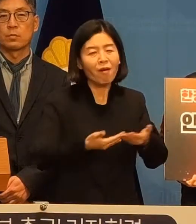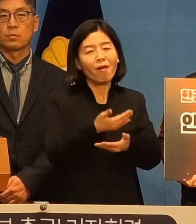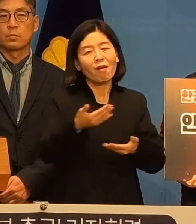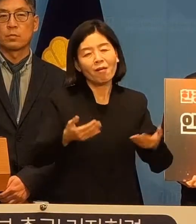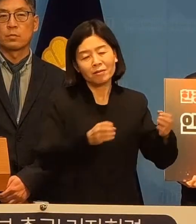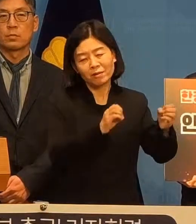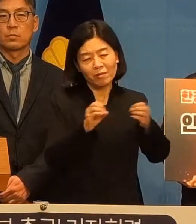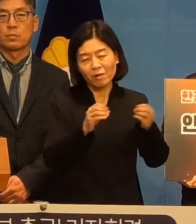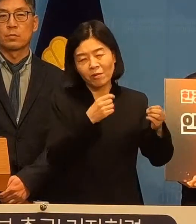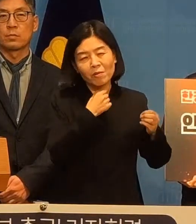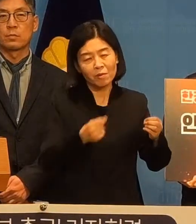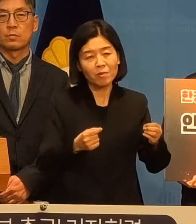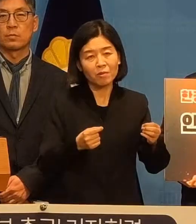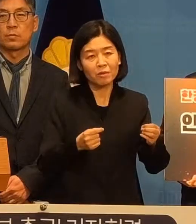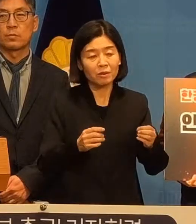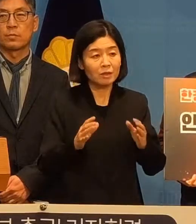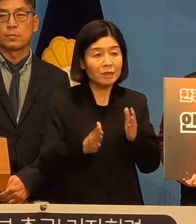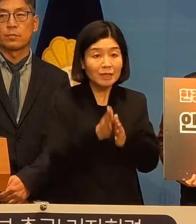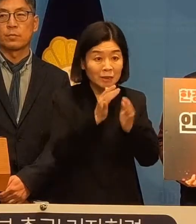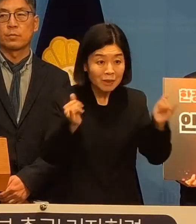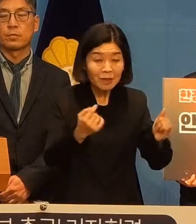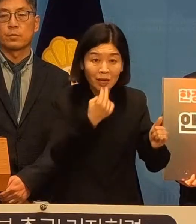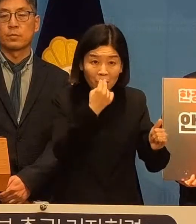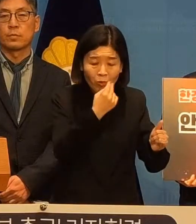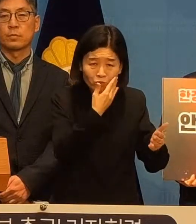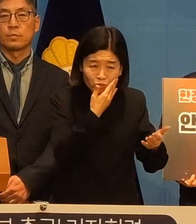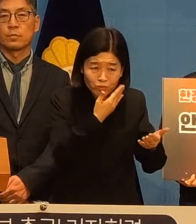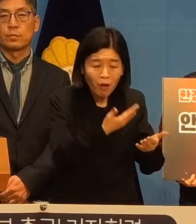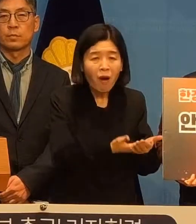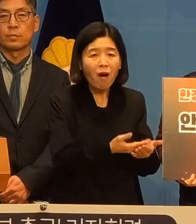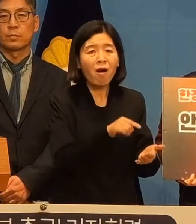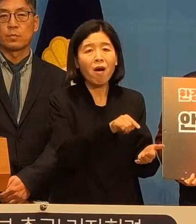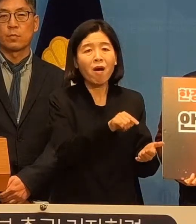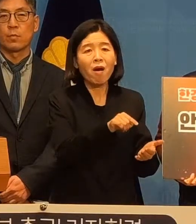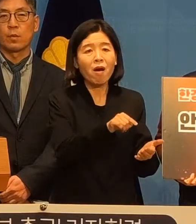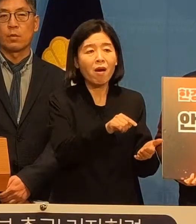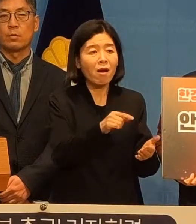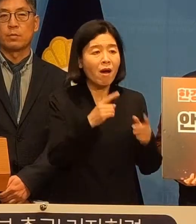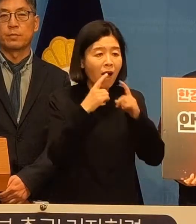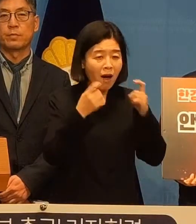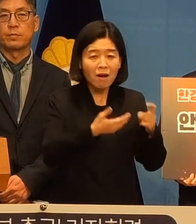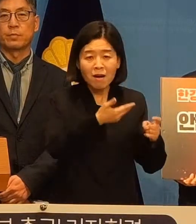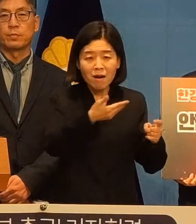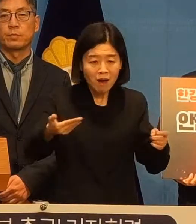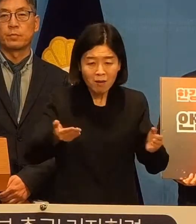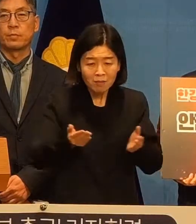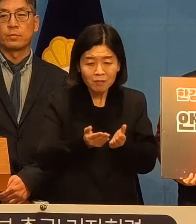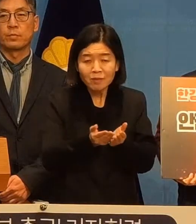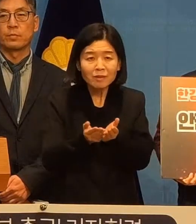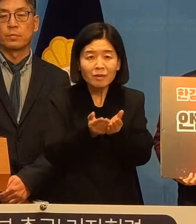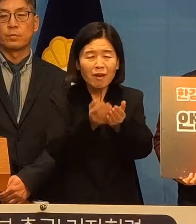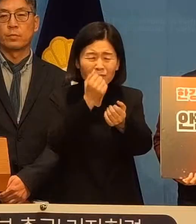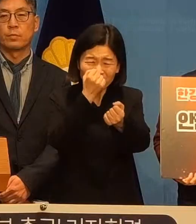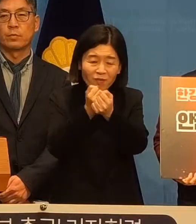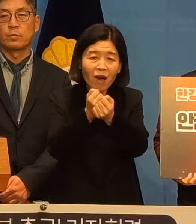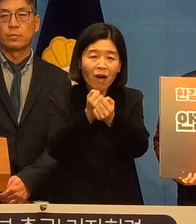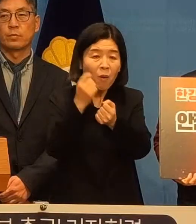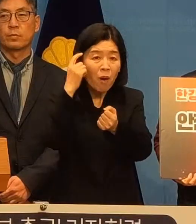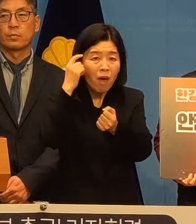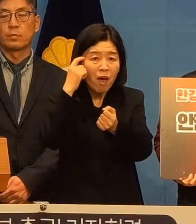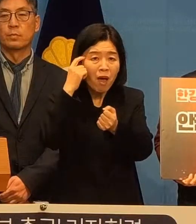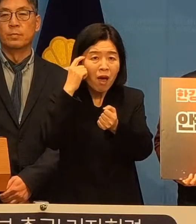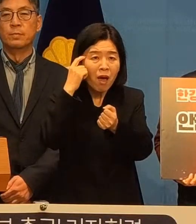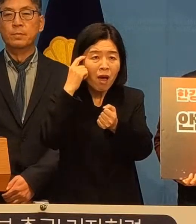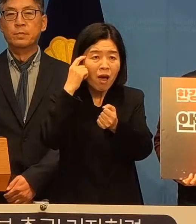생명을 담보로 이렇게 일방적으로 강행하는 한강버스는 결국 재앙을 초래하고